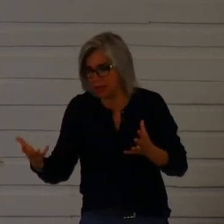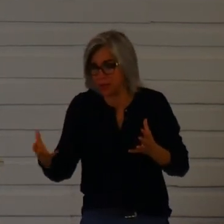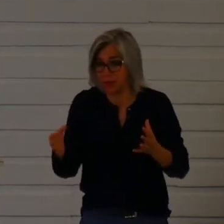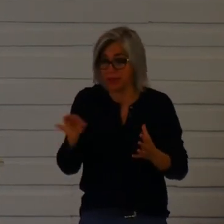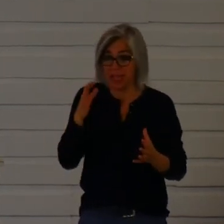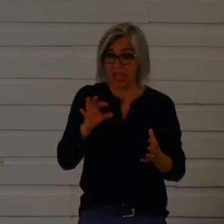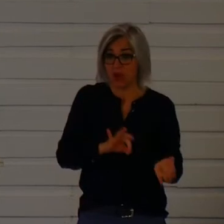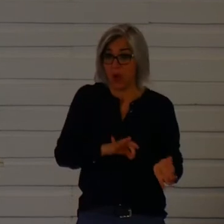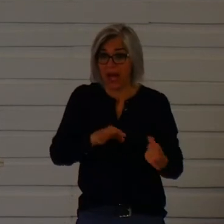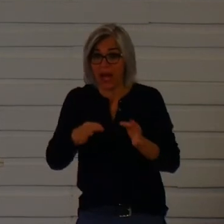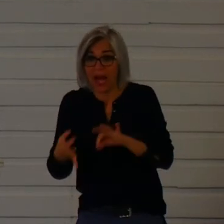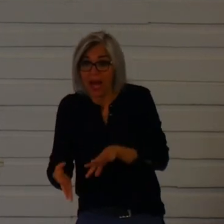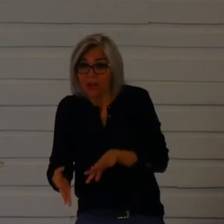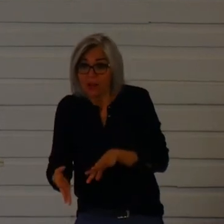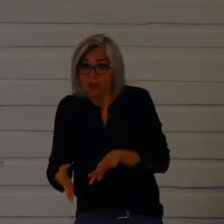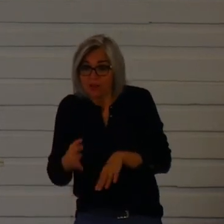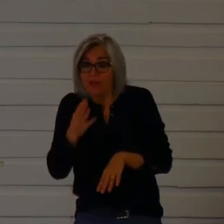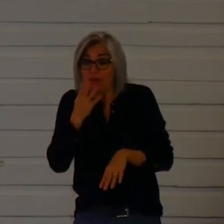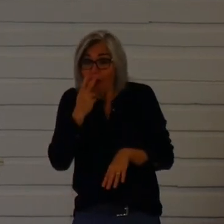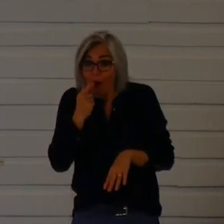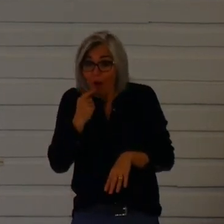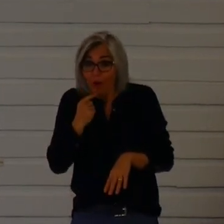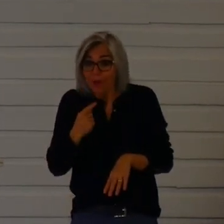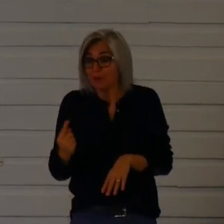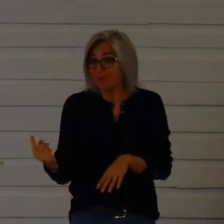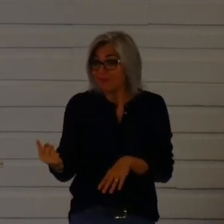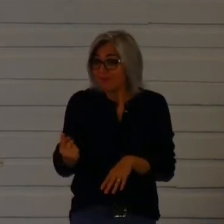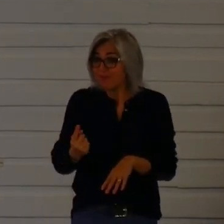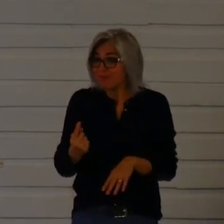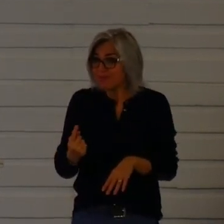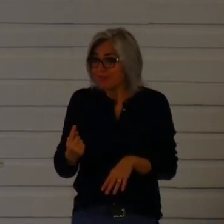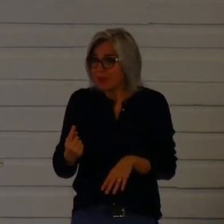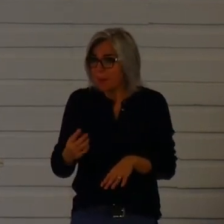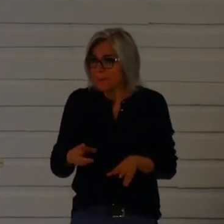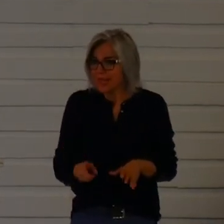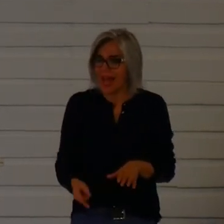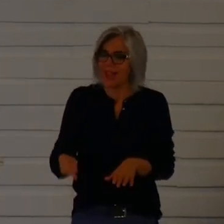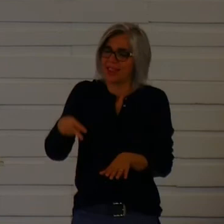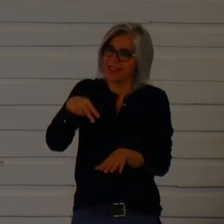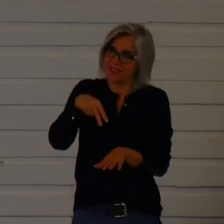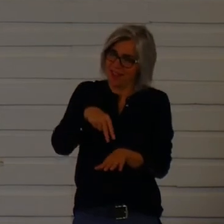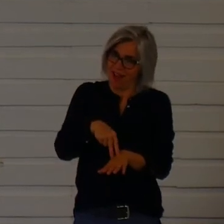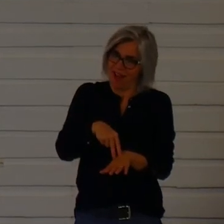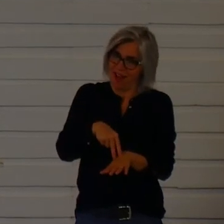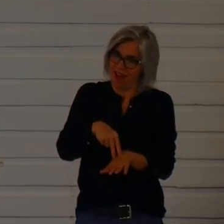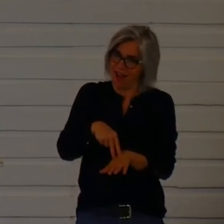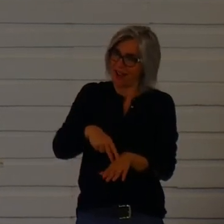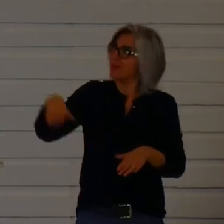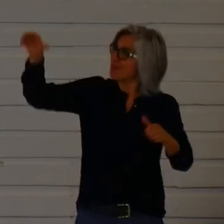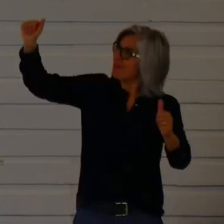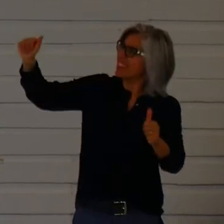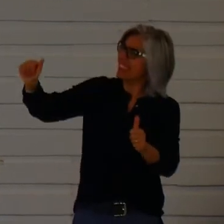io ho amato voi. Il Signore non ci ha chiamato a giudicare. Lui era l'unico che poteva giudicare e dice: io non sono venuto per giudicare. Vi